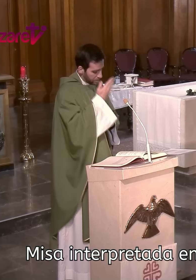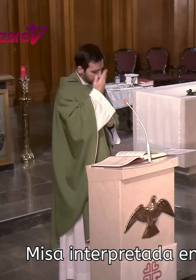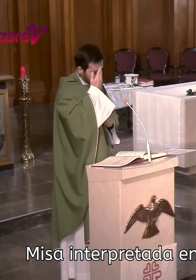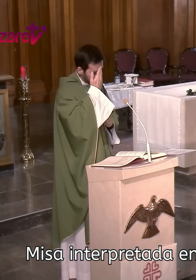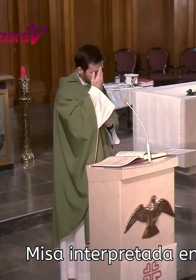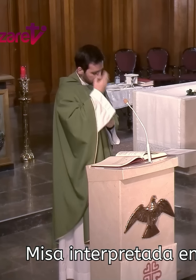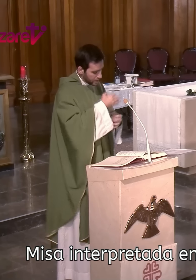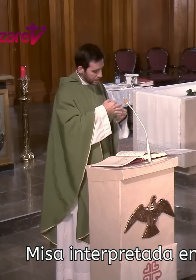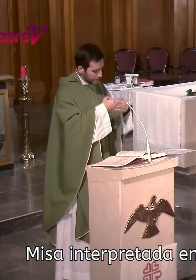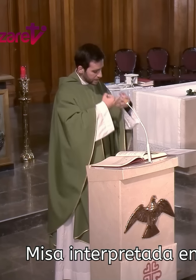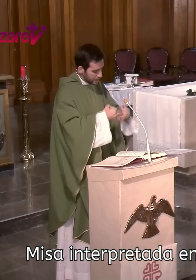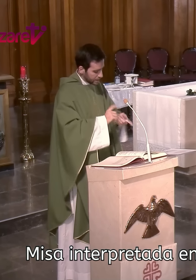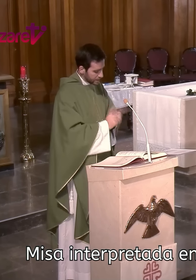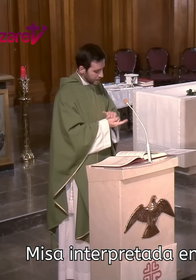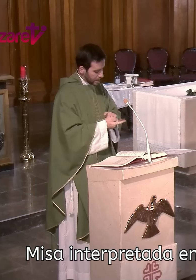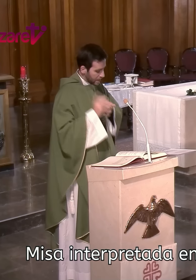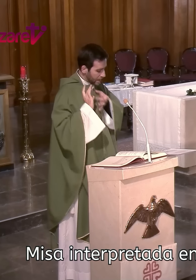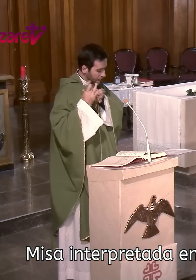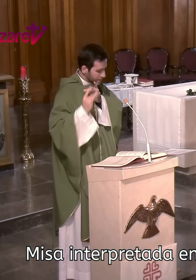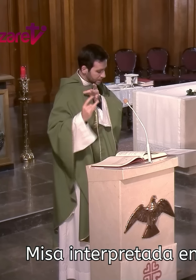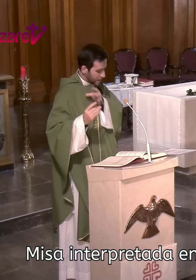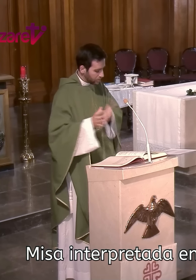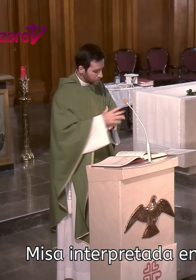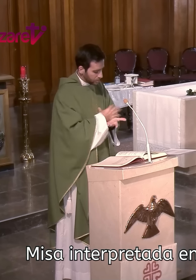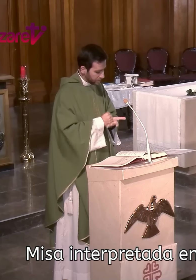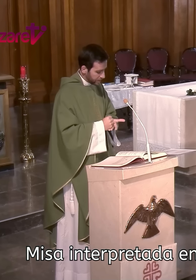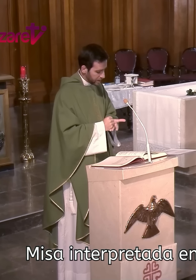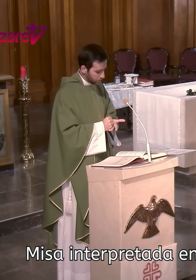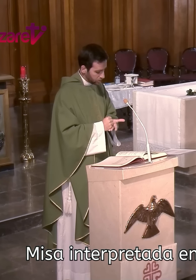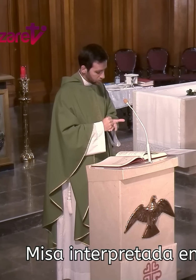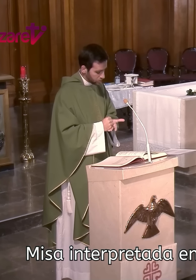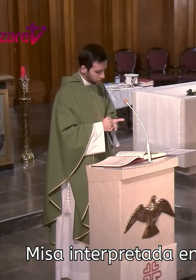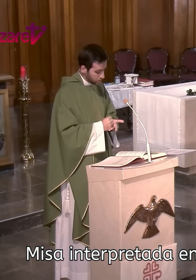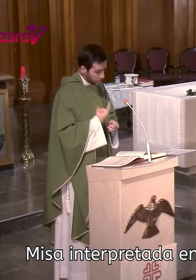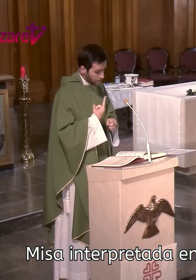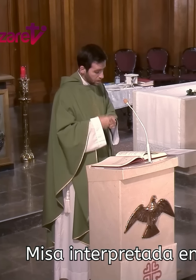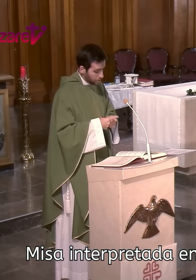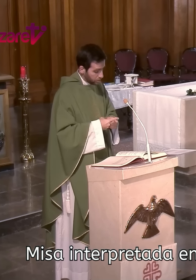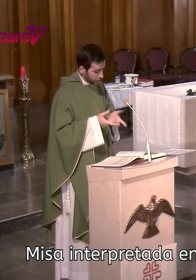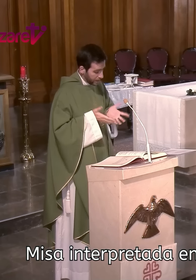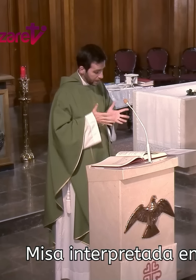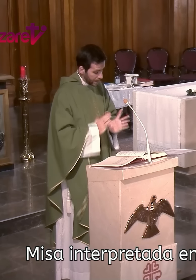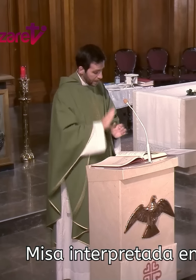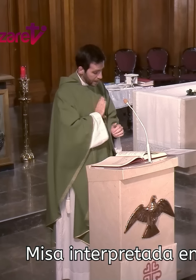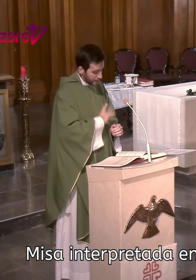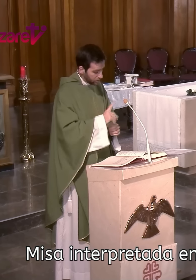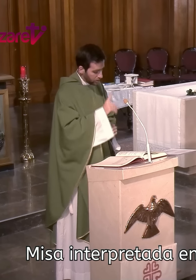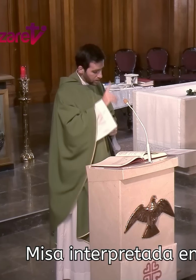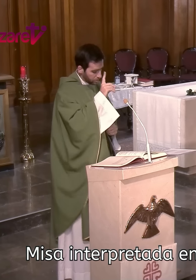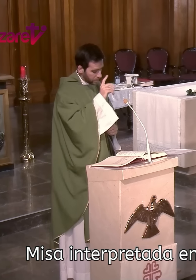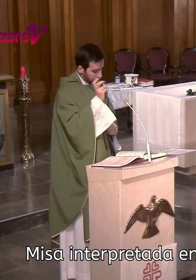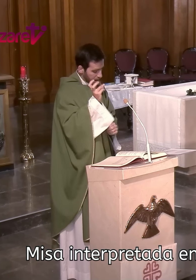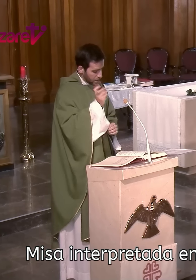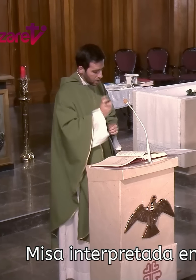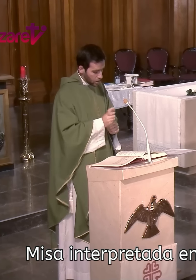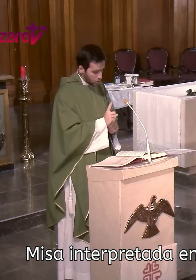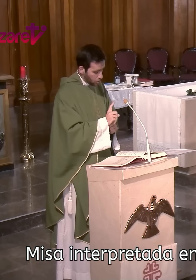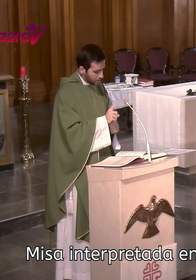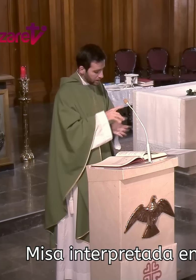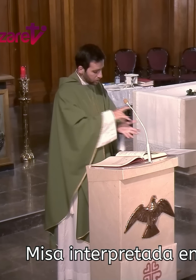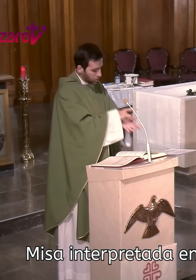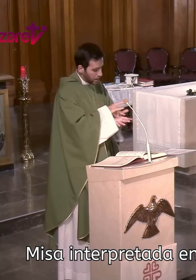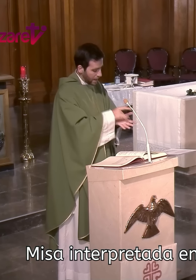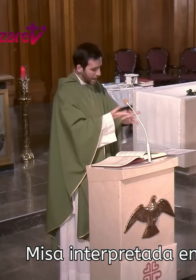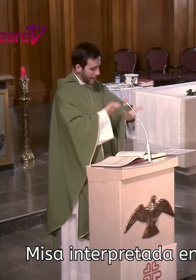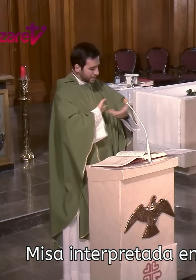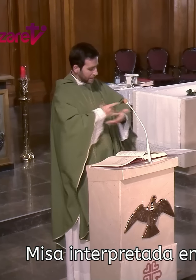el primero, sea esclavo de todos. Porque el Hijo del Hombre no ha